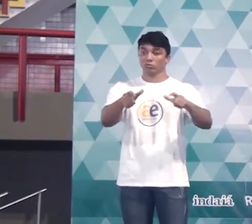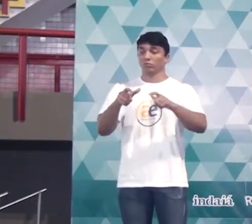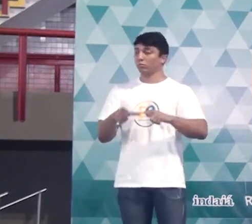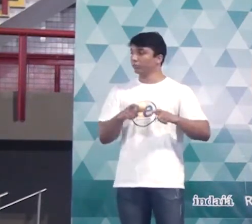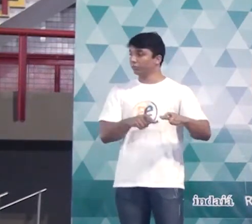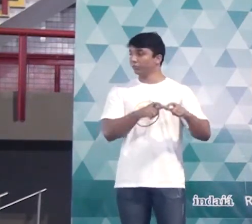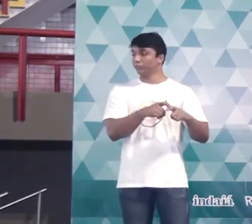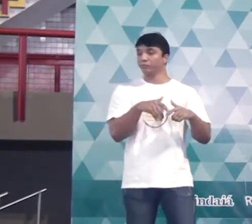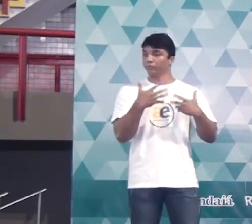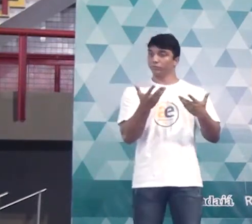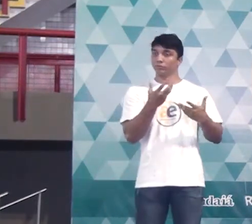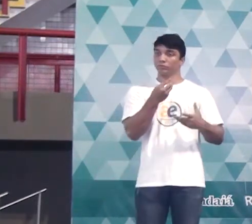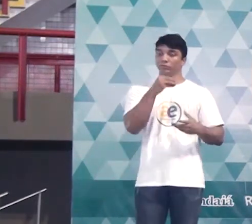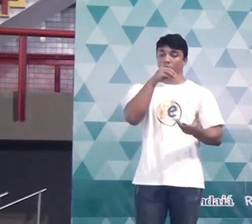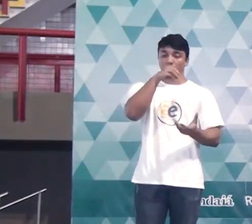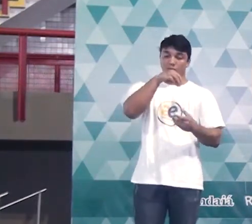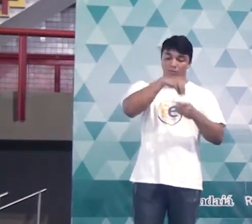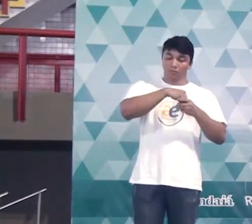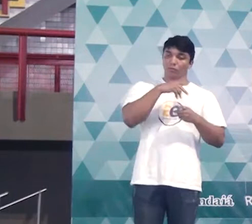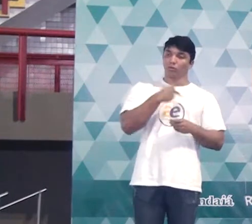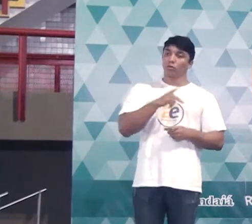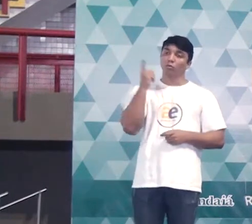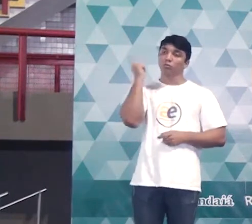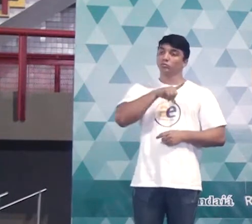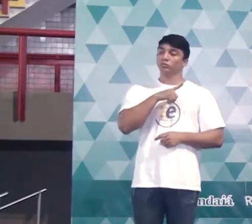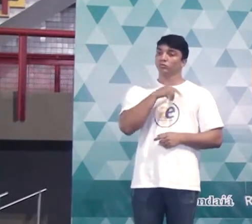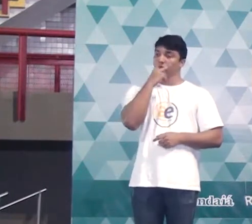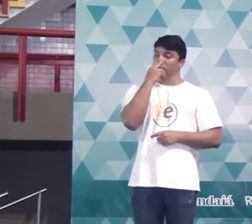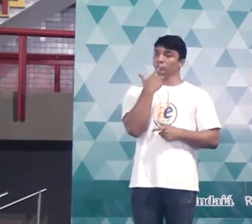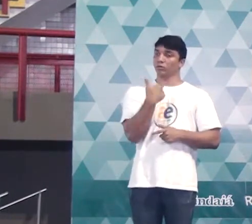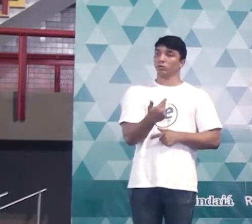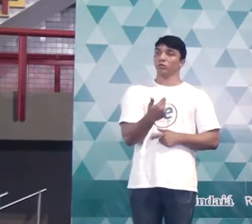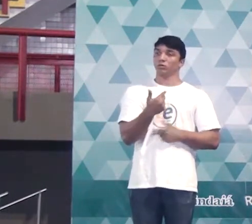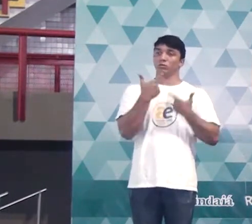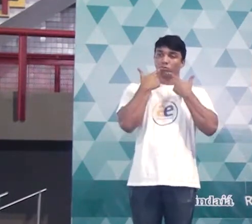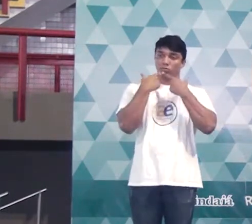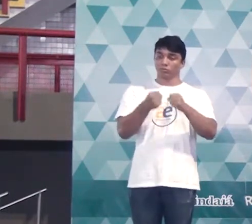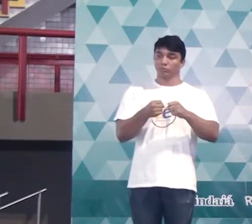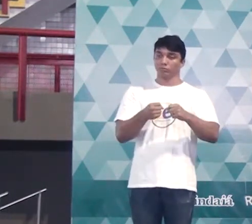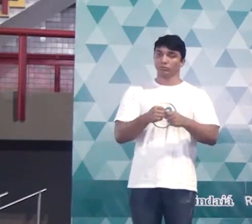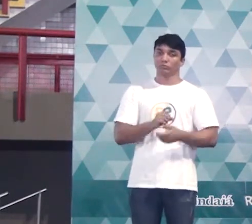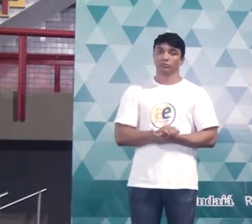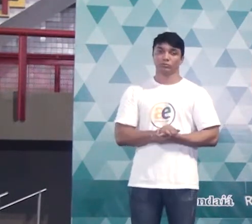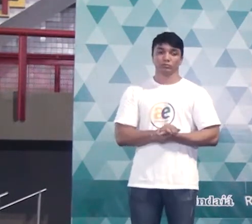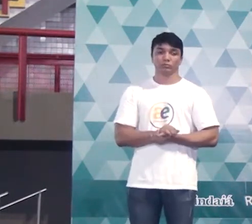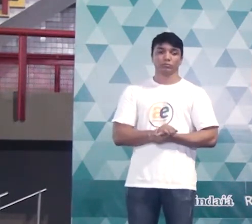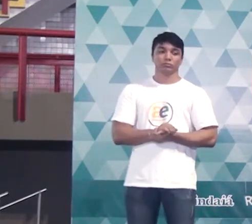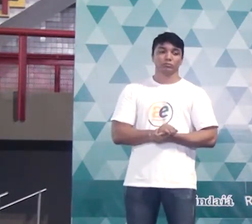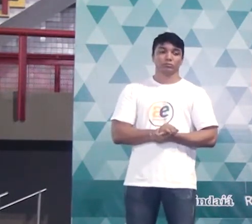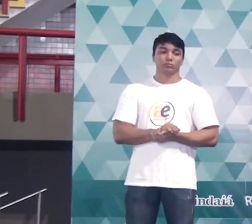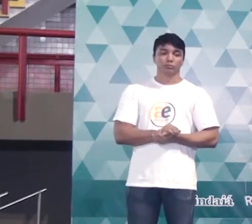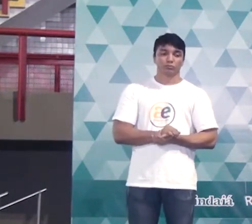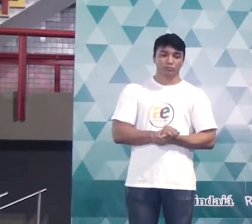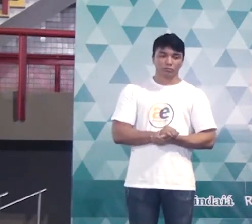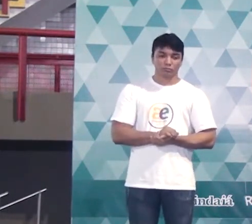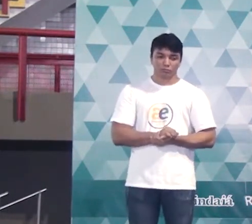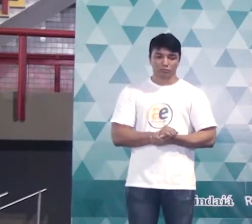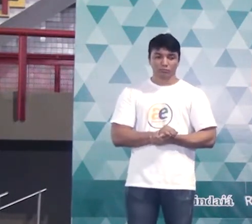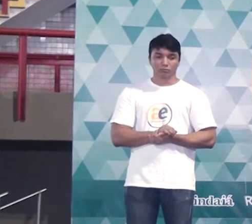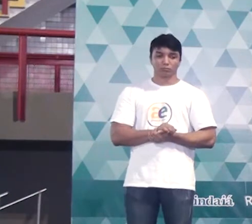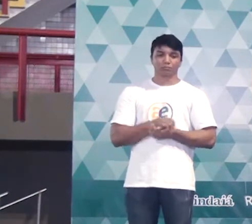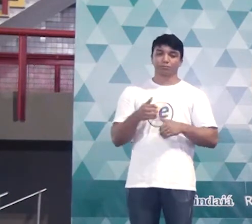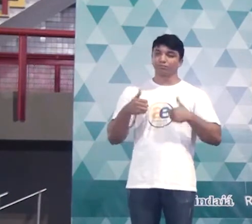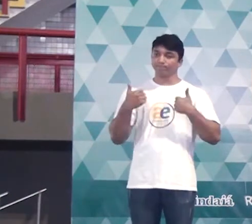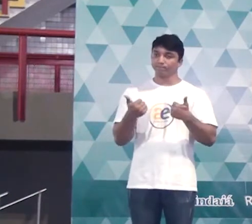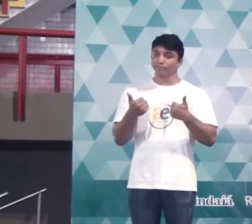região em que o falante adquiriu habilidade linguística. Falei bonito. Pois